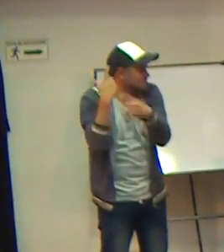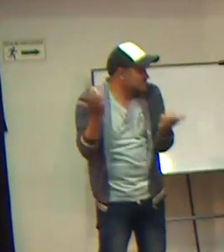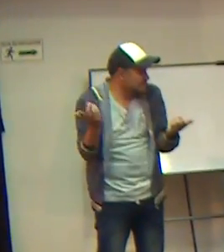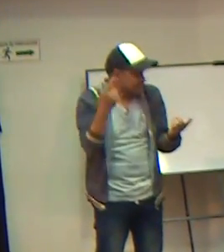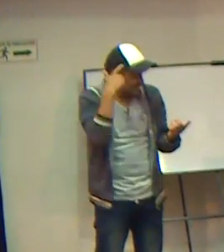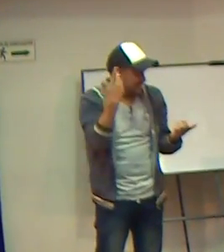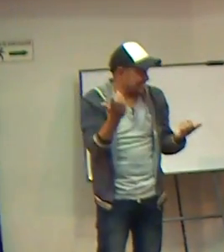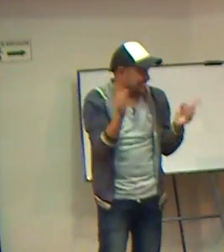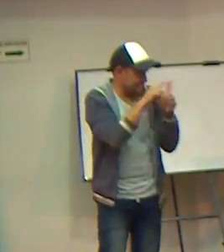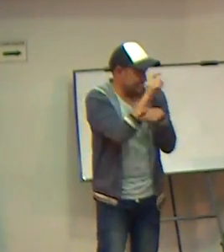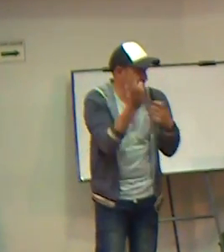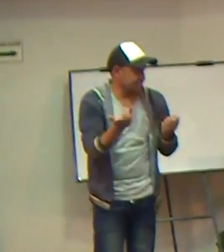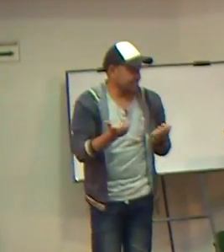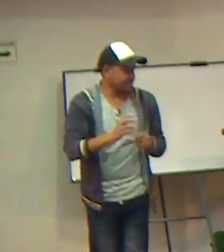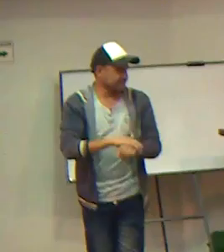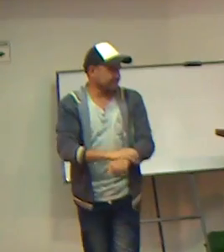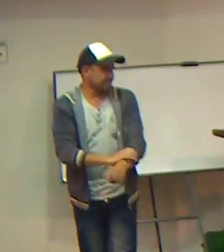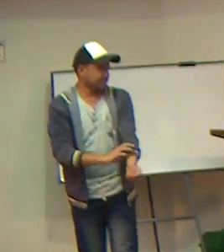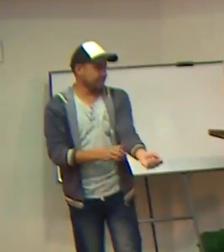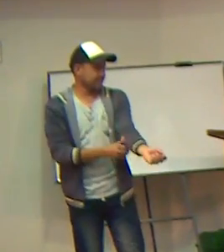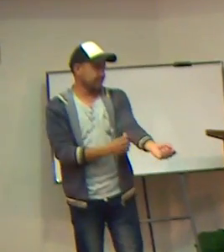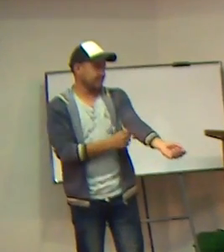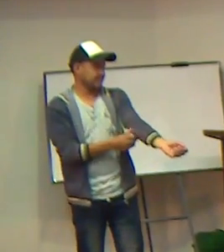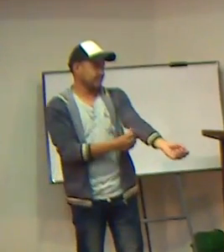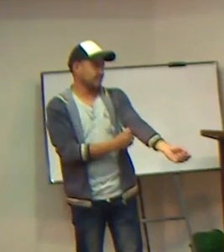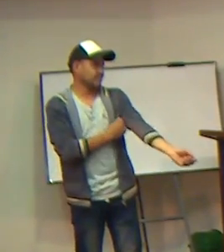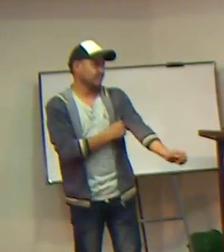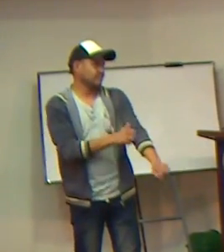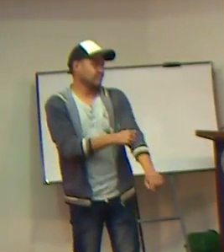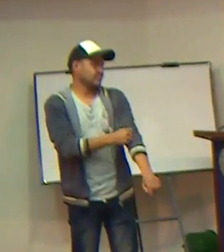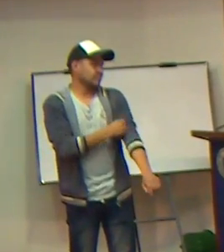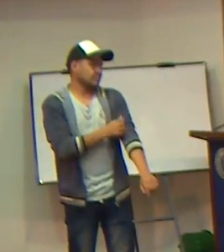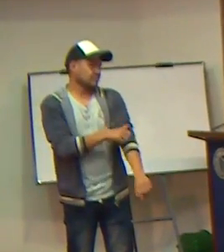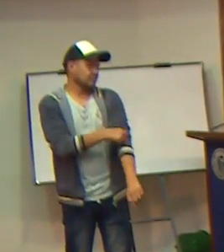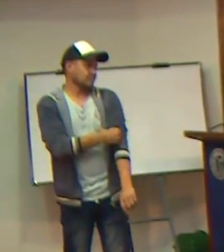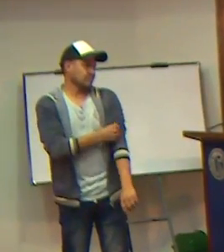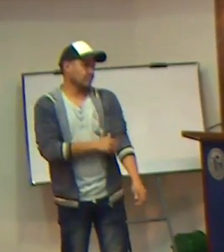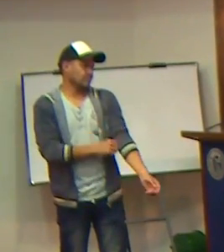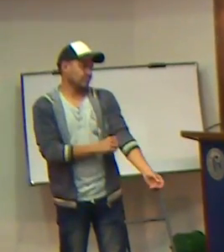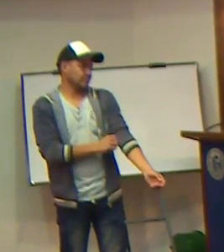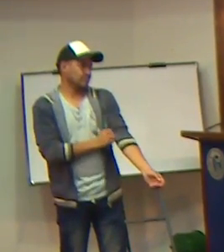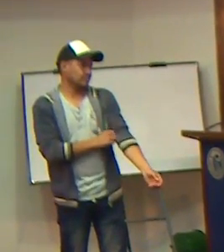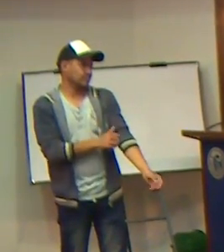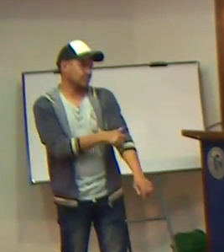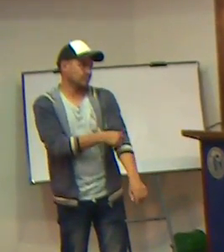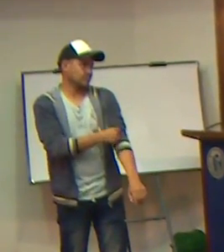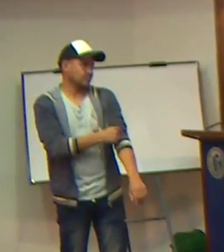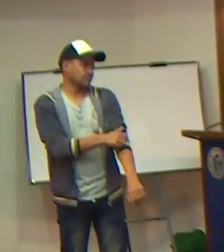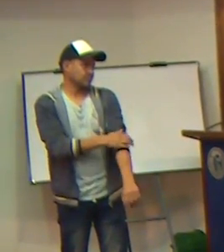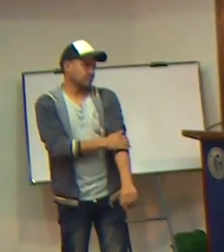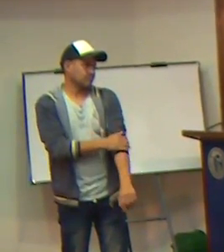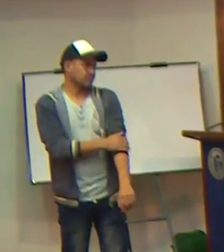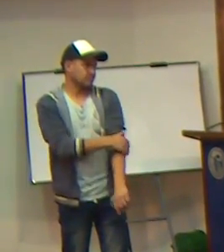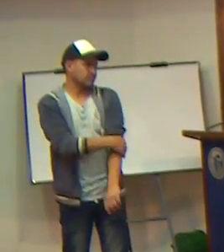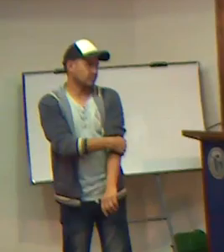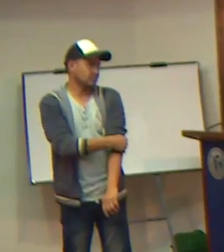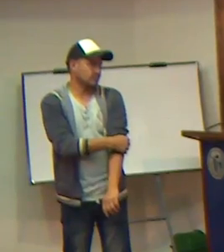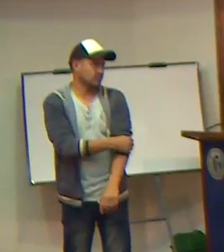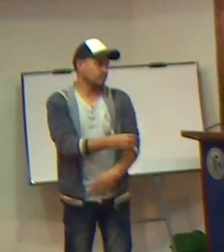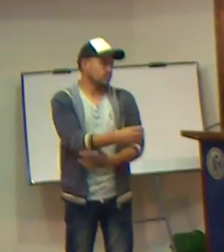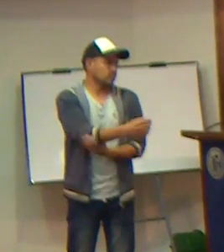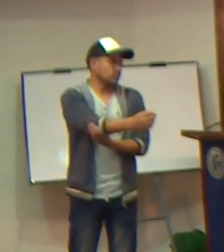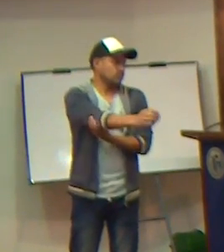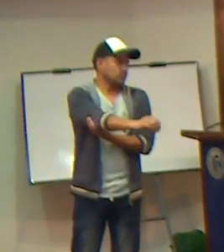Ya. ¿Qué pensarían ustedes si en la guerra no fueran personas oyentes, sino personas sordas y nosotros, y aquí desde fuera miramos la